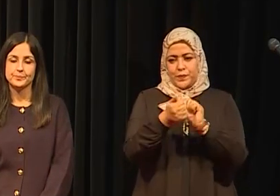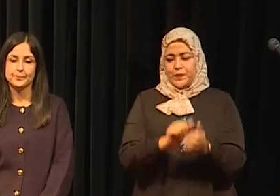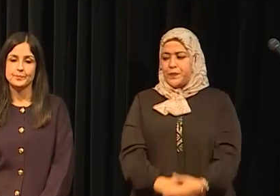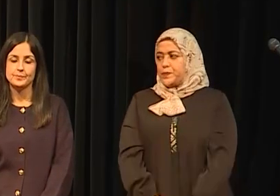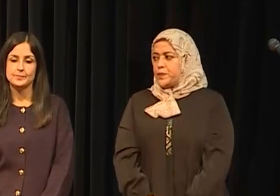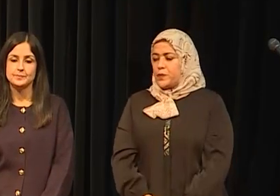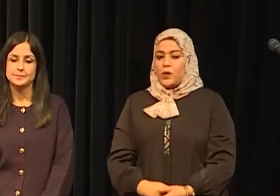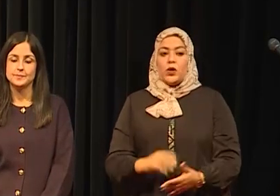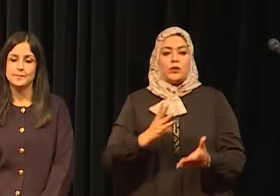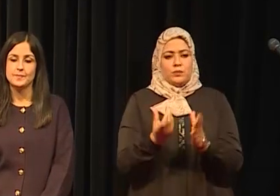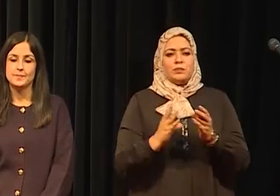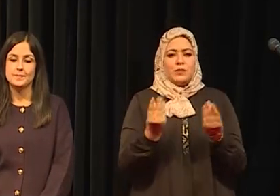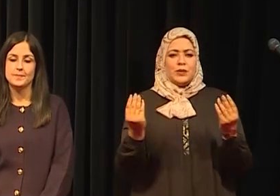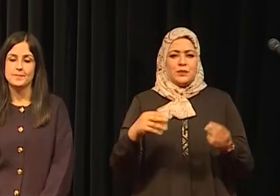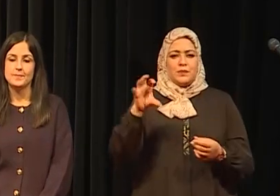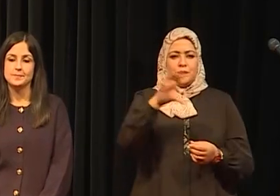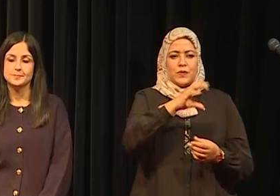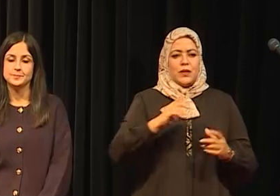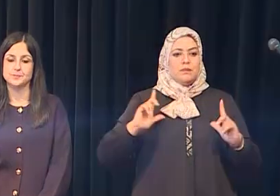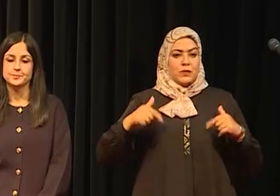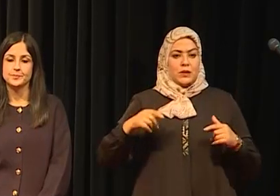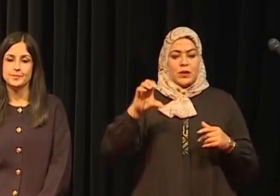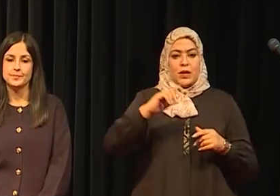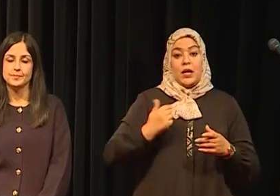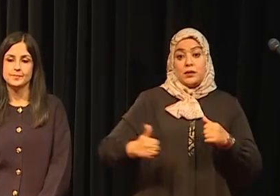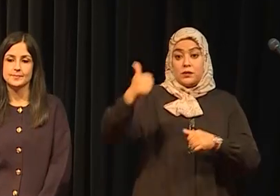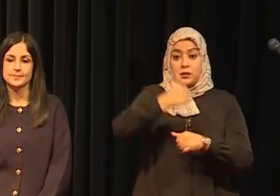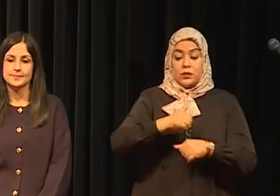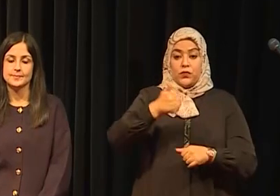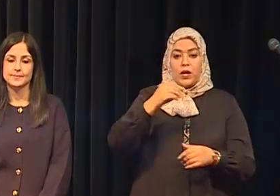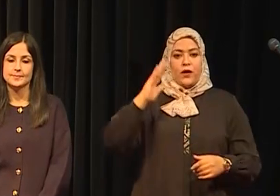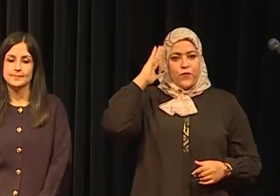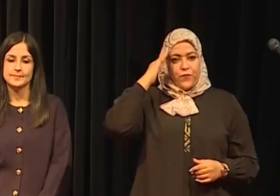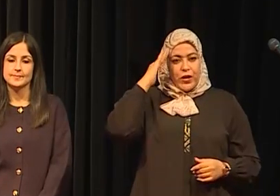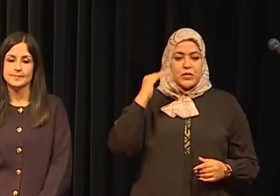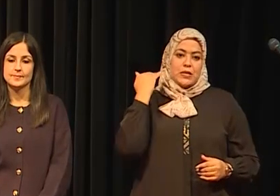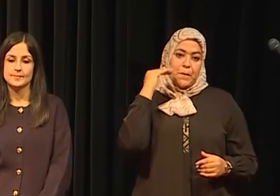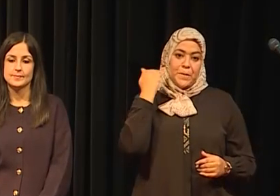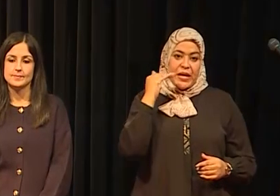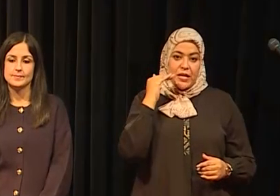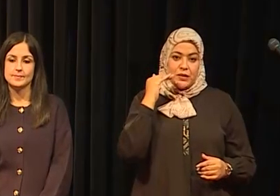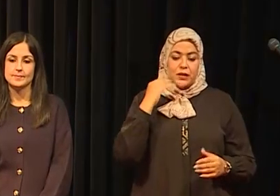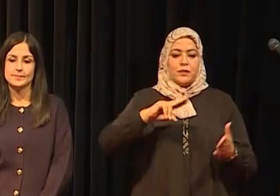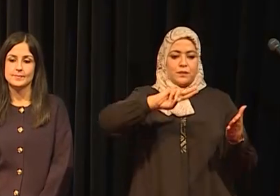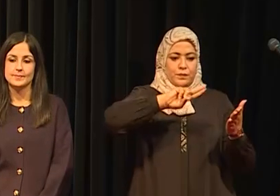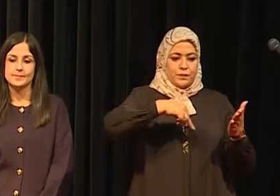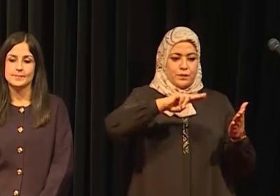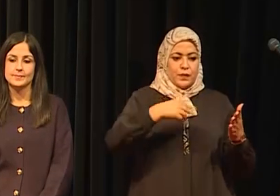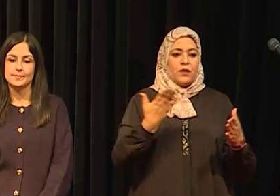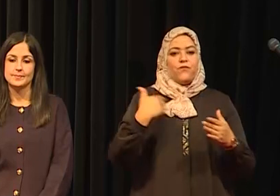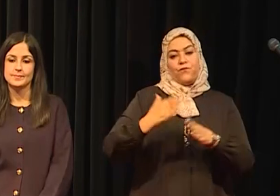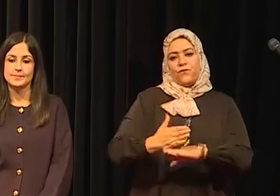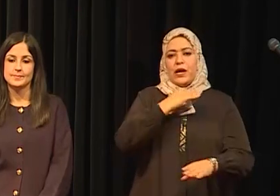والرياضة، ومجموعة الأكاديميات الجهوية على رأسها أكاديمية فاس لفناس اللي وقعنا معها اتفاقية يوم